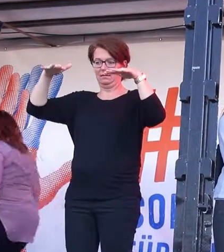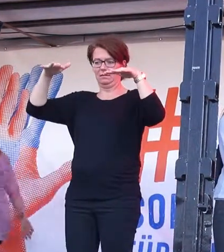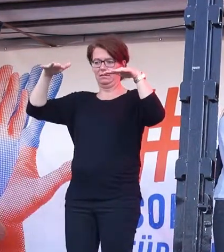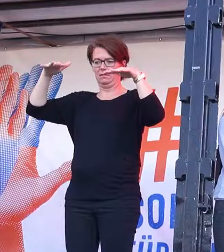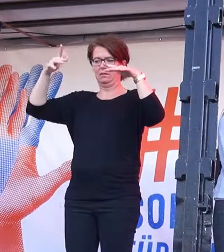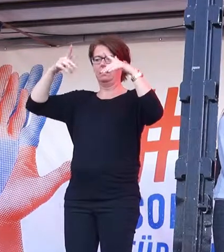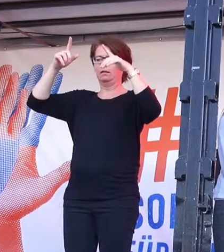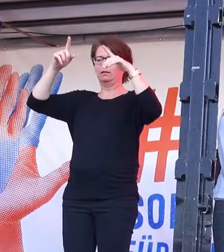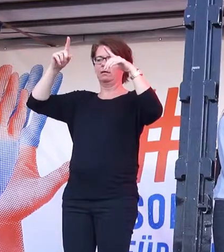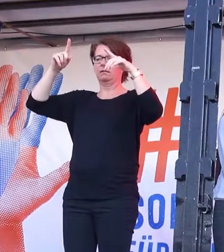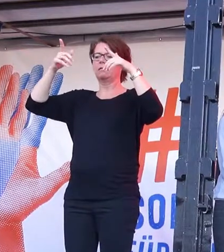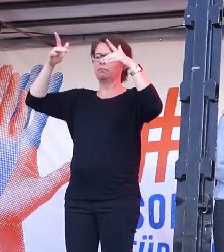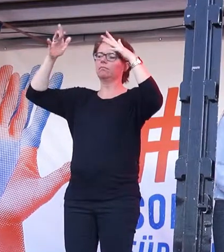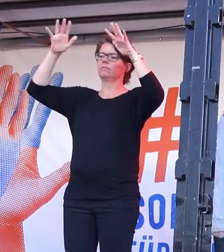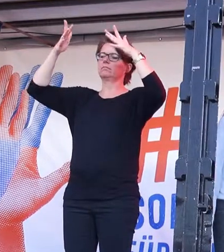Aber